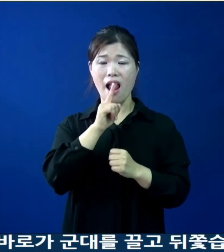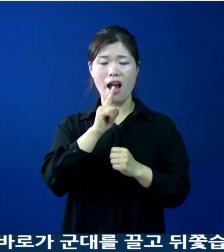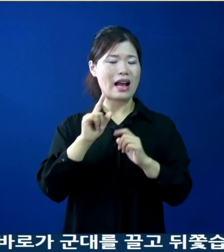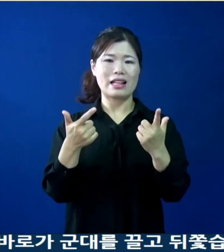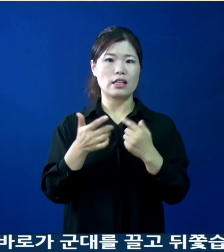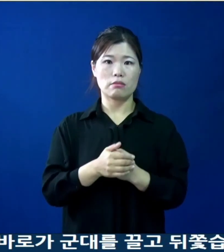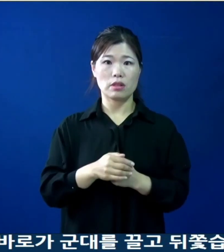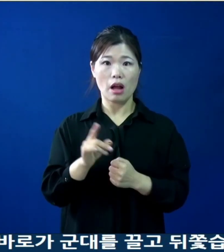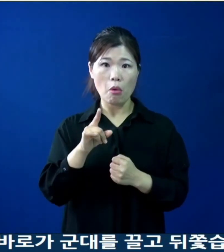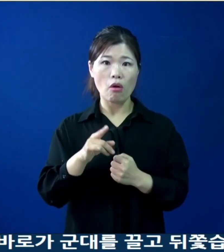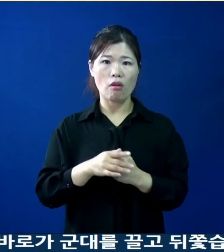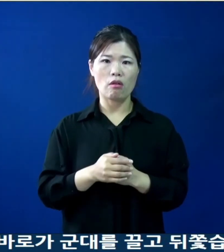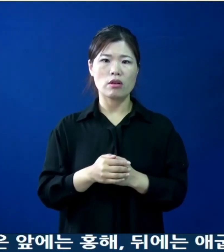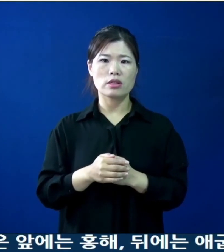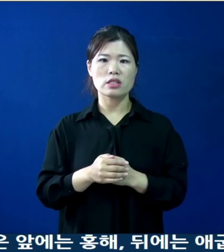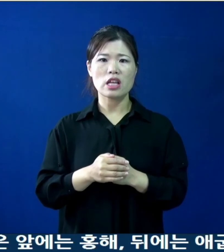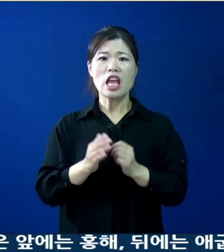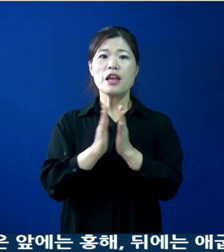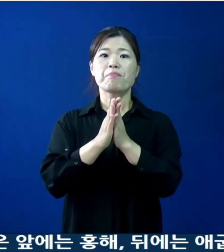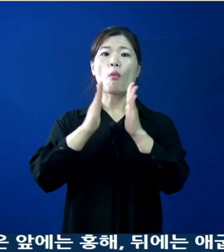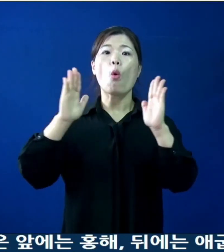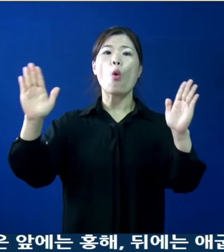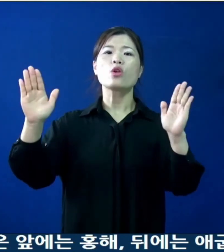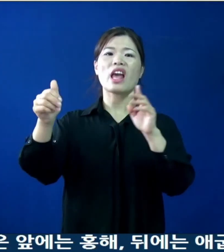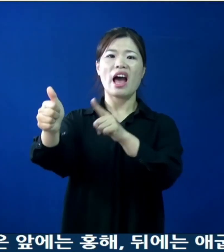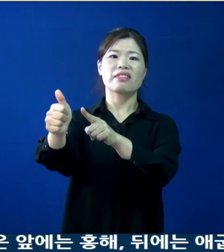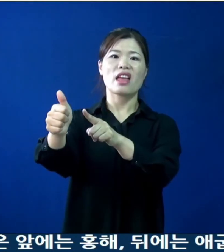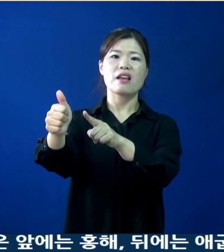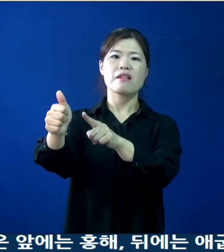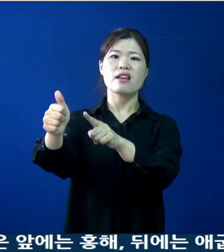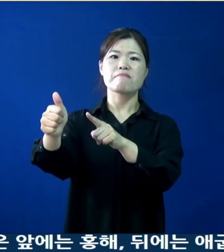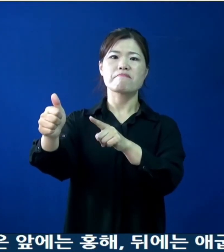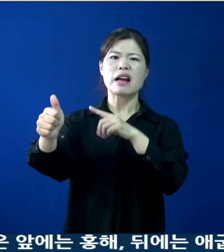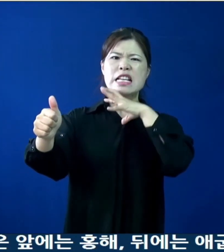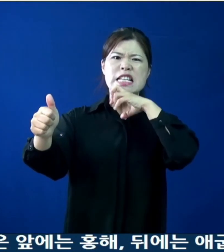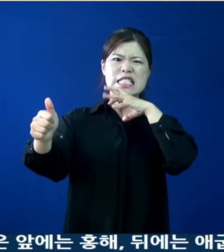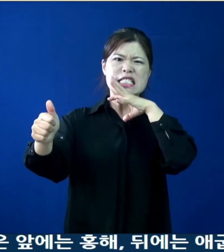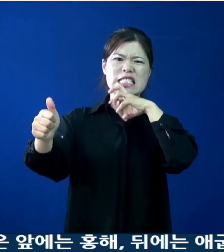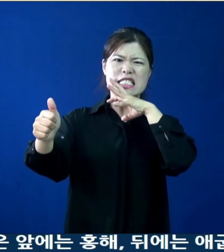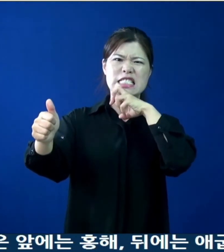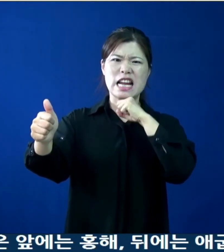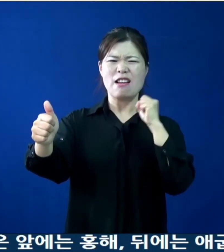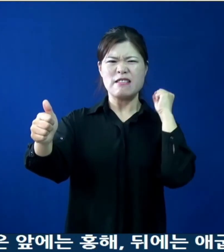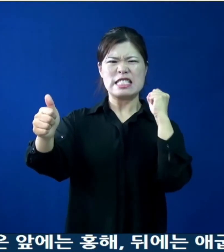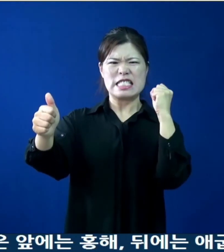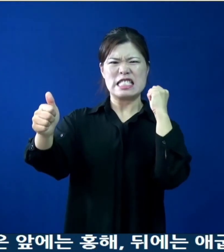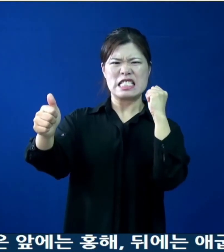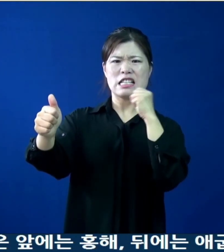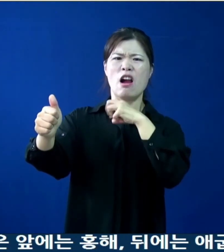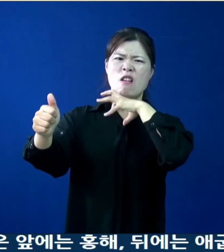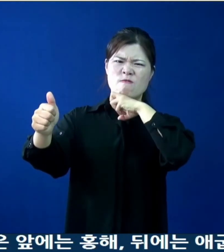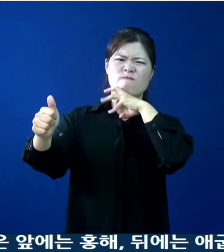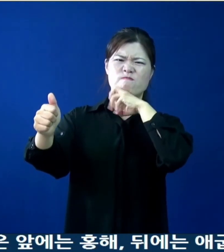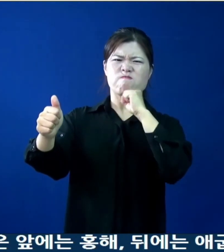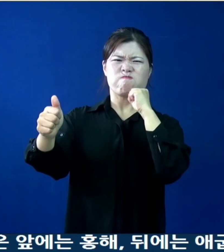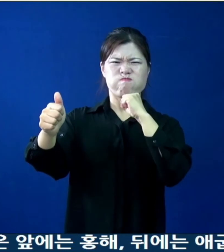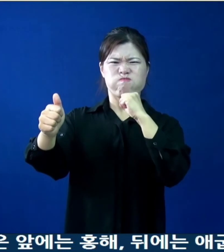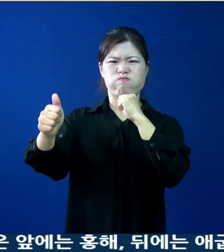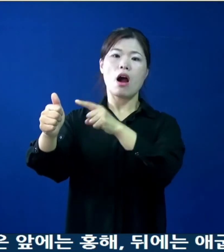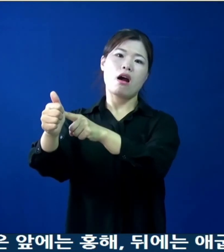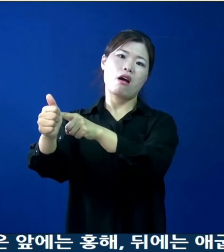어떻게 했냐면 모세에게 퍼볼 수 있는 온갖 모세의 속을 긁는 얘기 다 했어요.